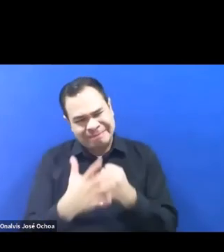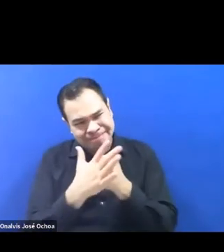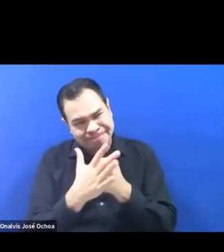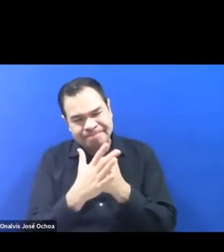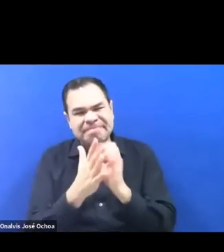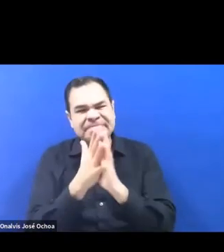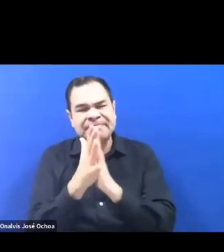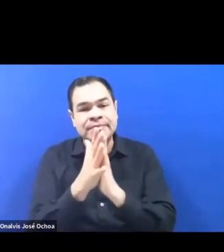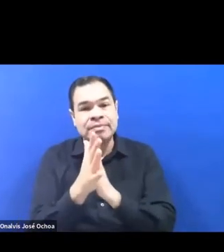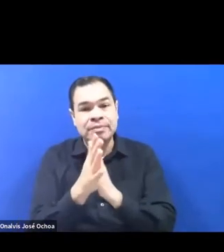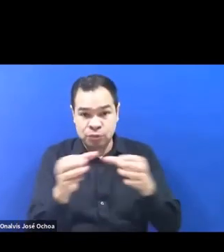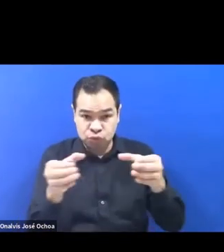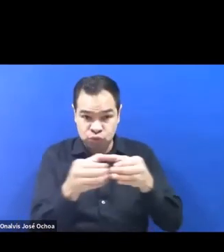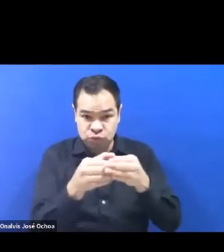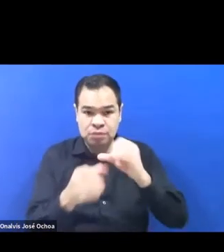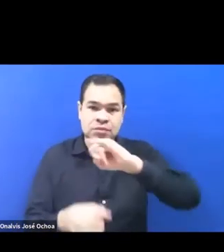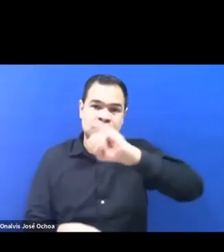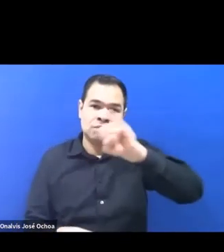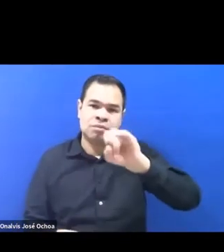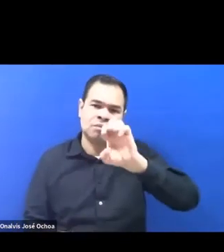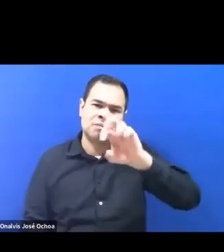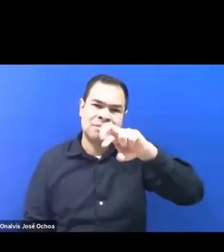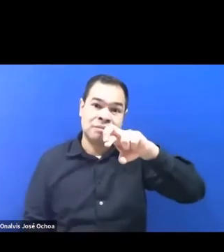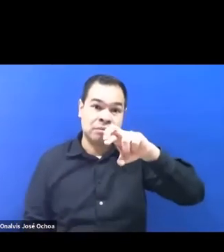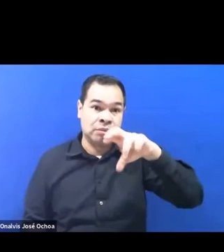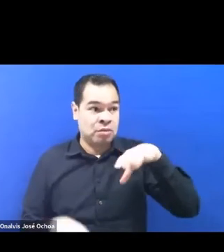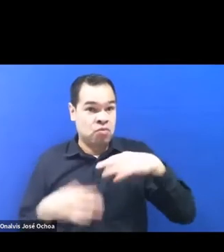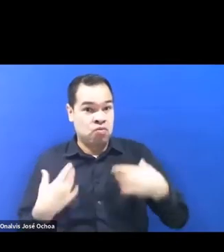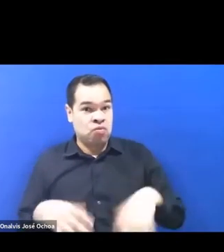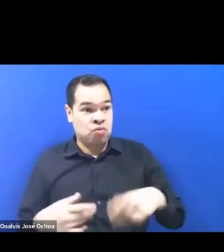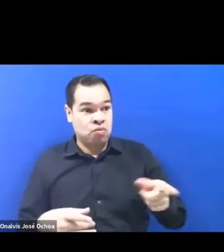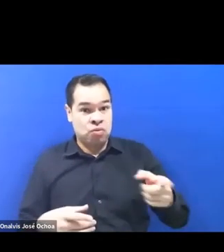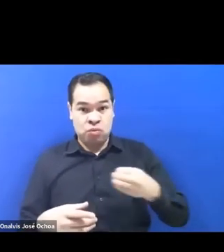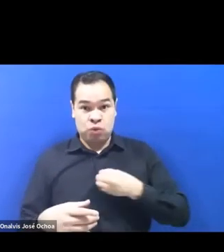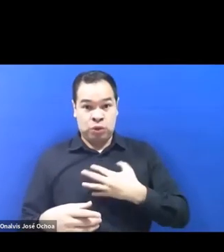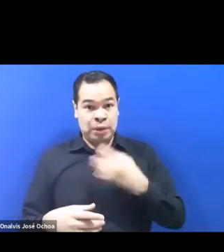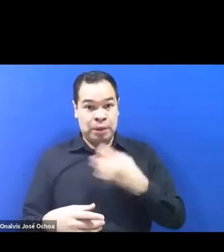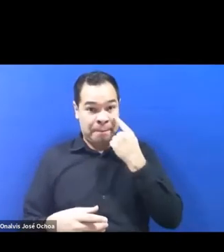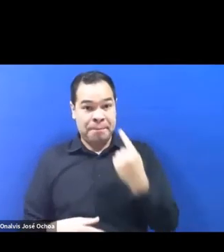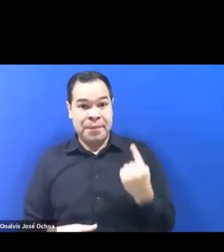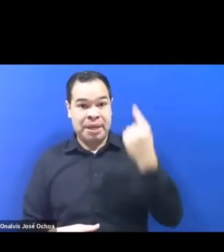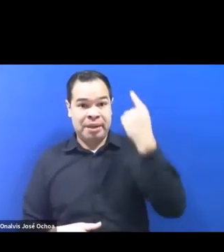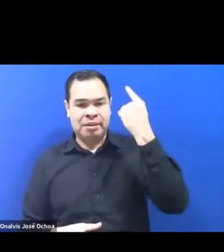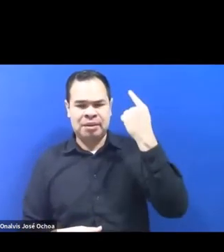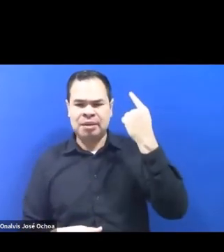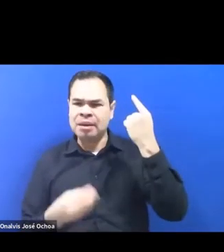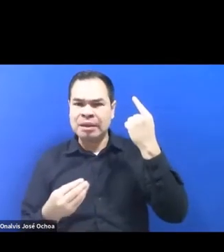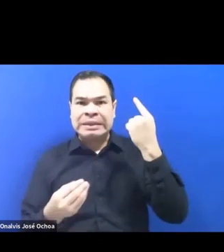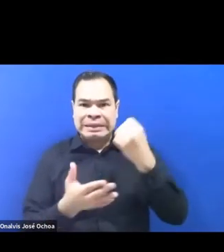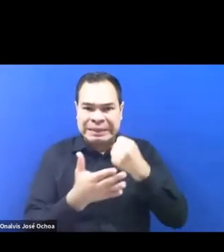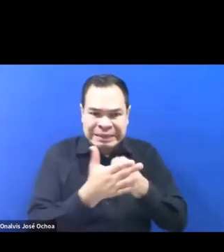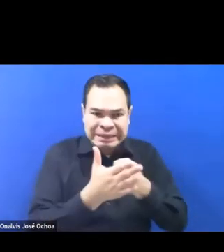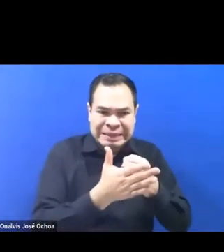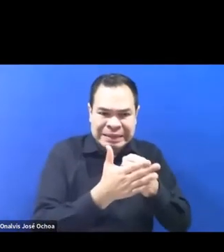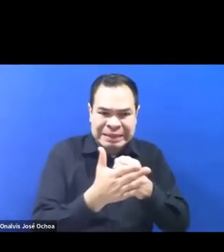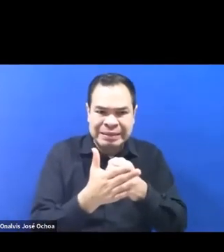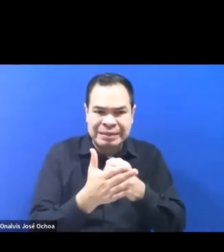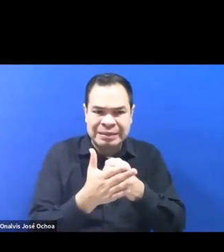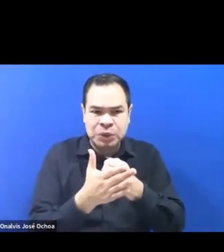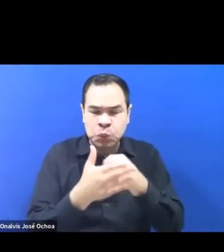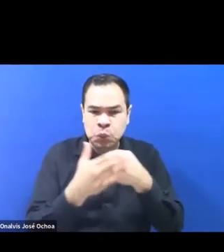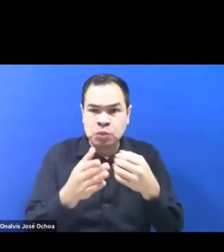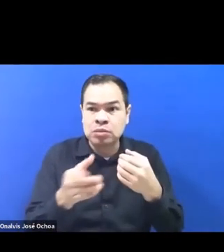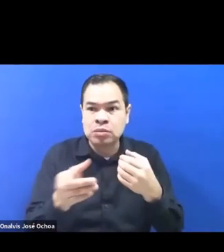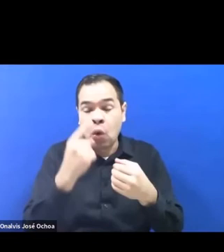en que la JEP cuenta con una oportunidad histórica para impulsar la interpretación de normas en materia